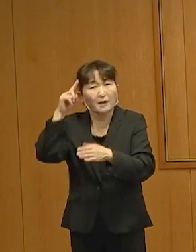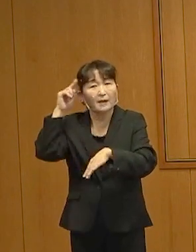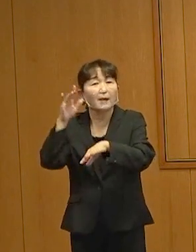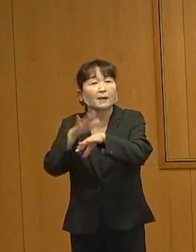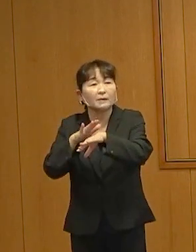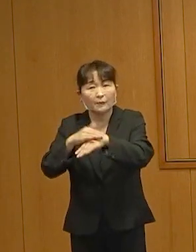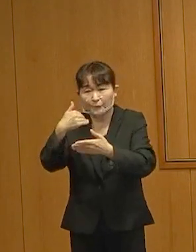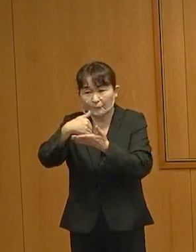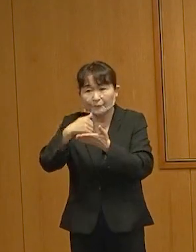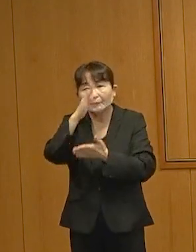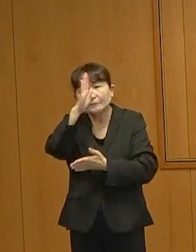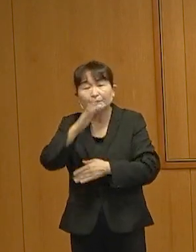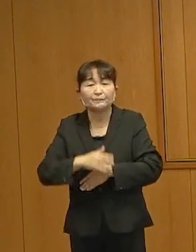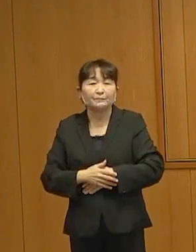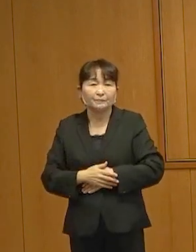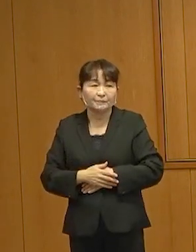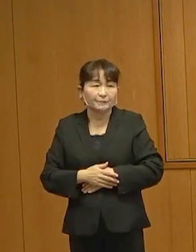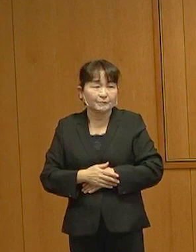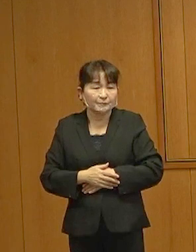ください。 はい、